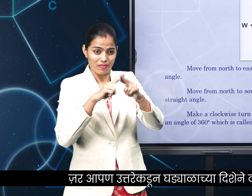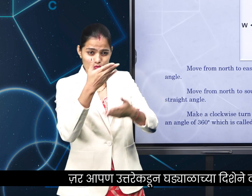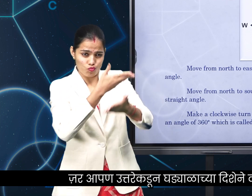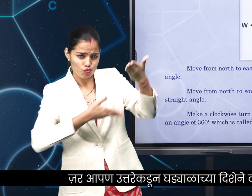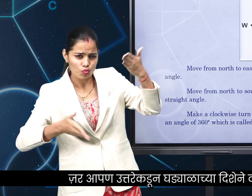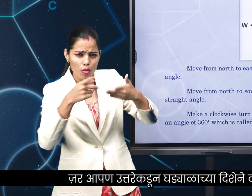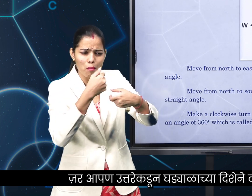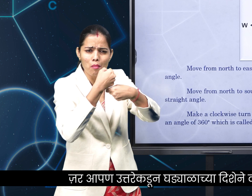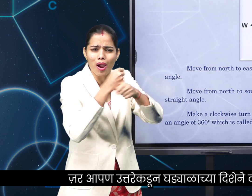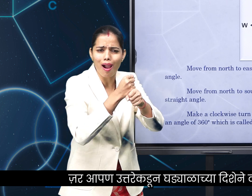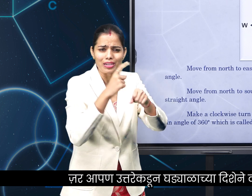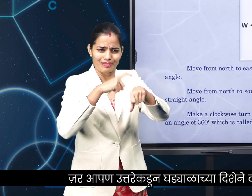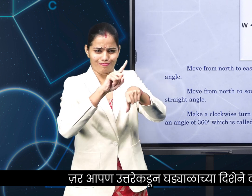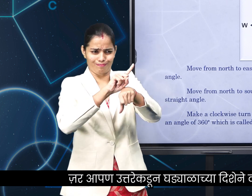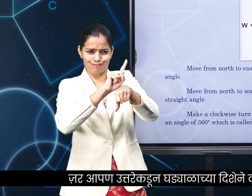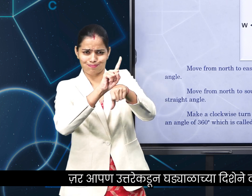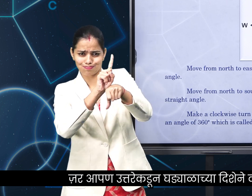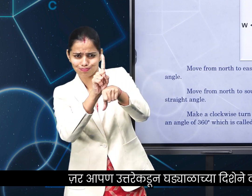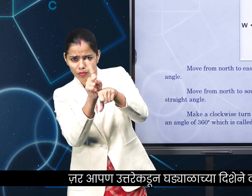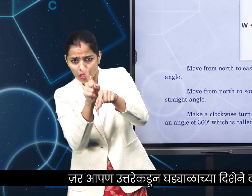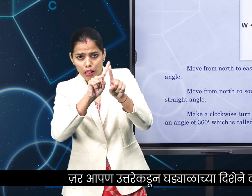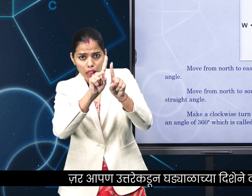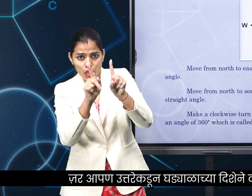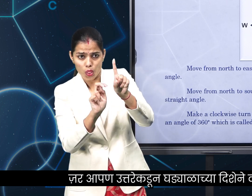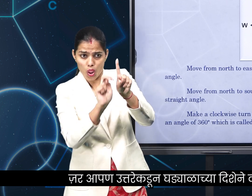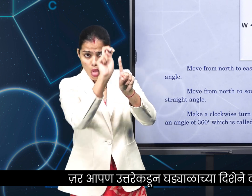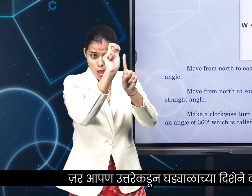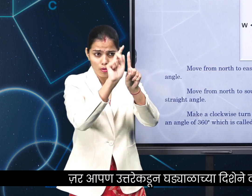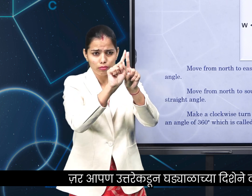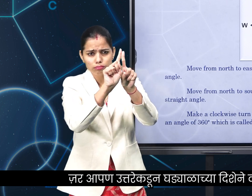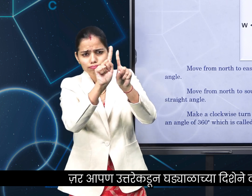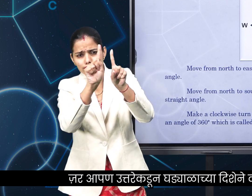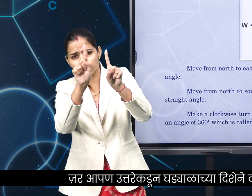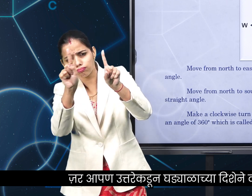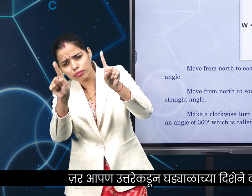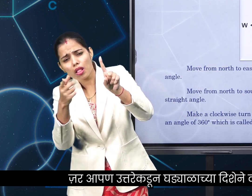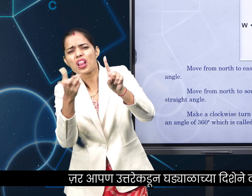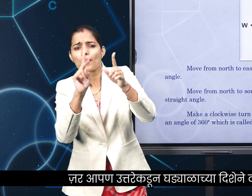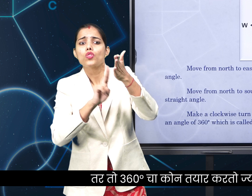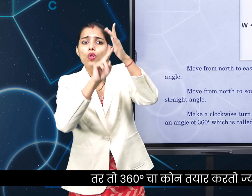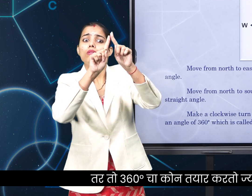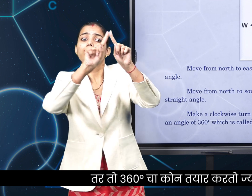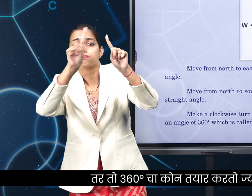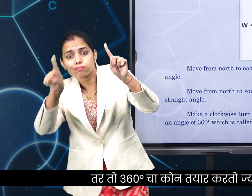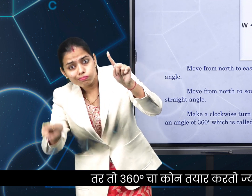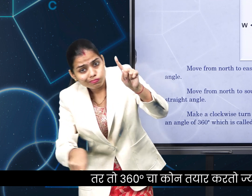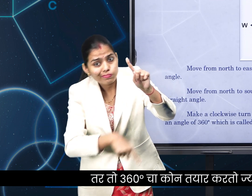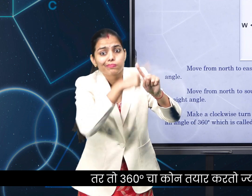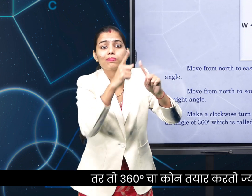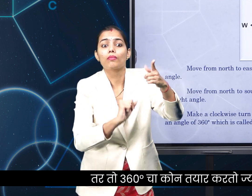जर आपण उत्तरेकडून घड्याळाच्या दिशेने वळून पुन्हा उत्तरेकडे पोहोचलो तर तो 360